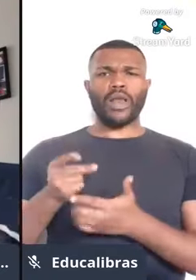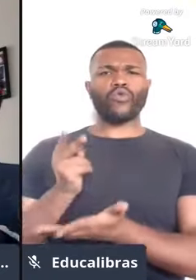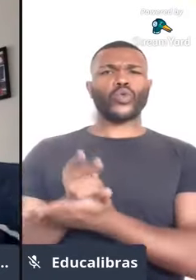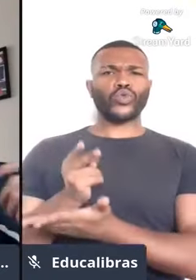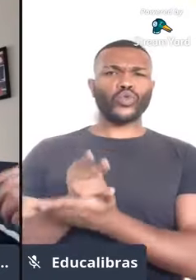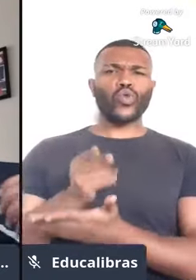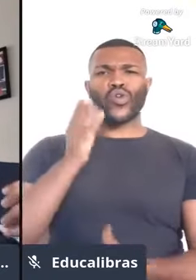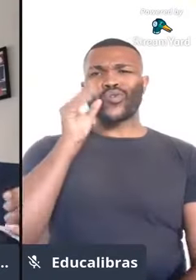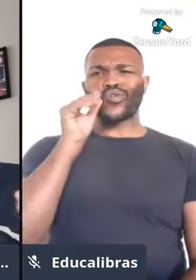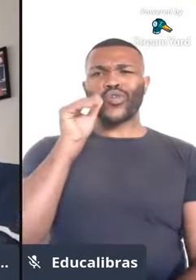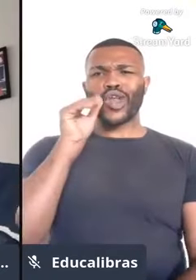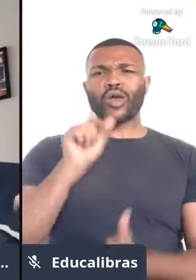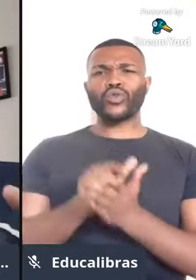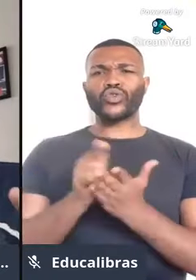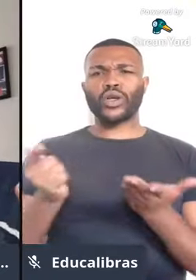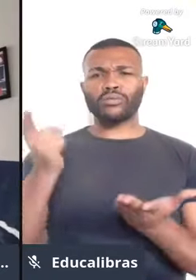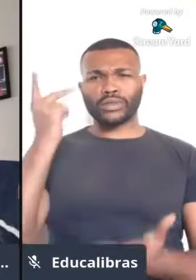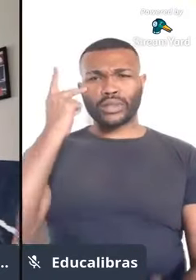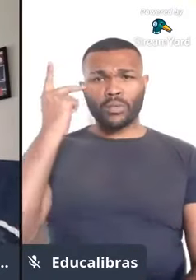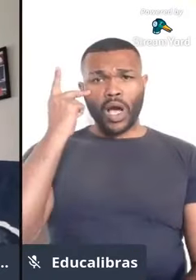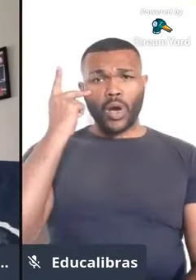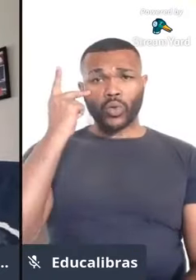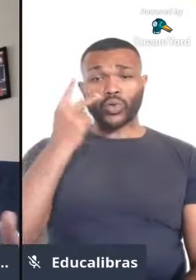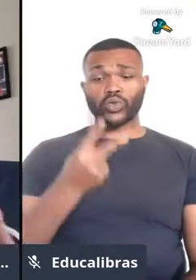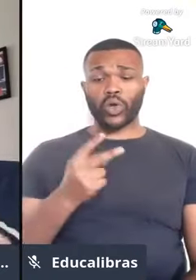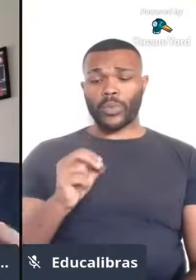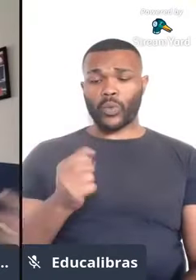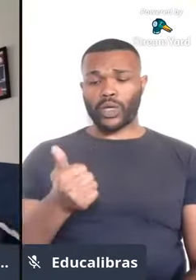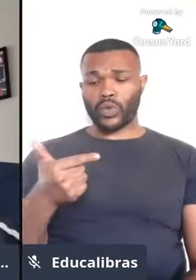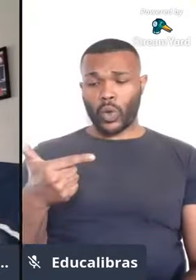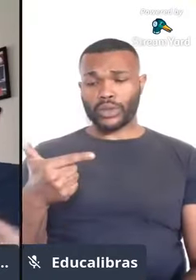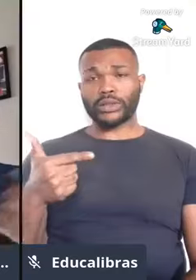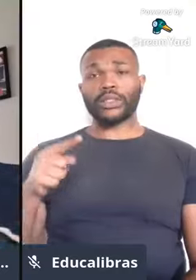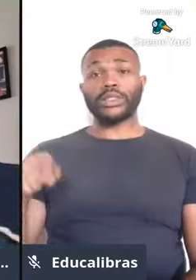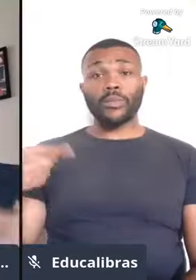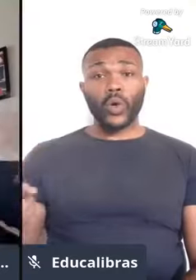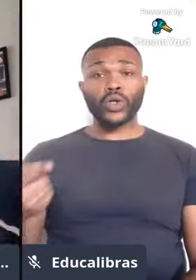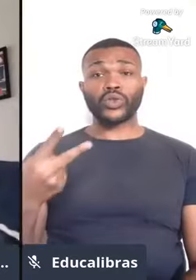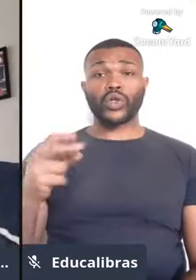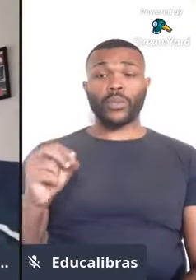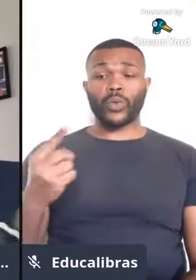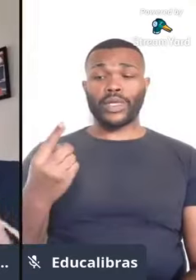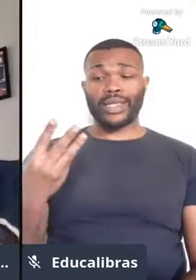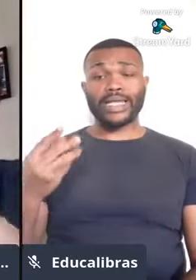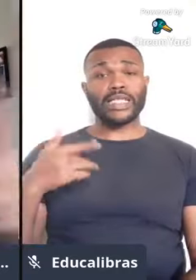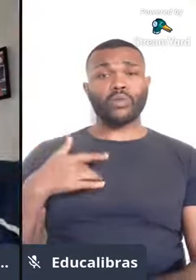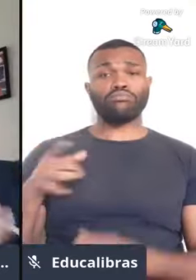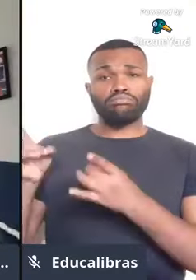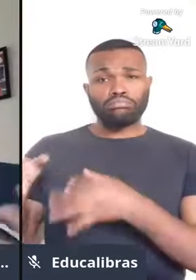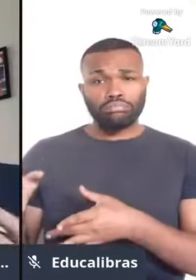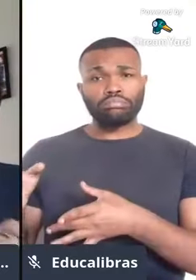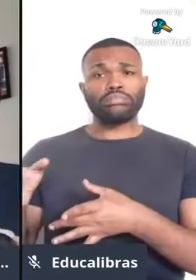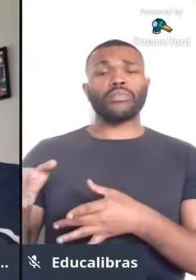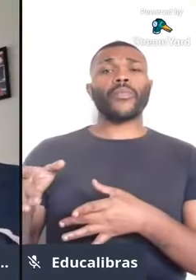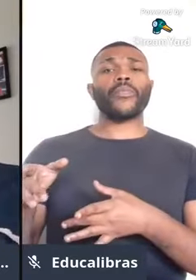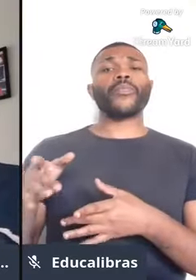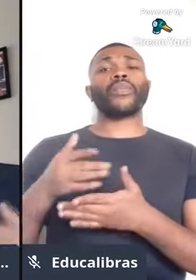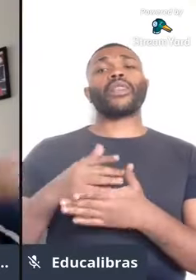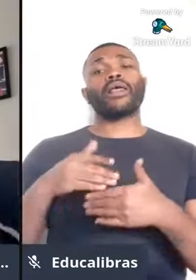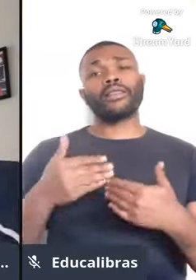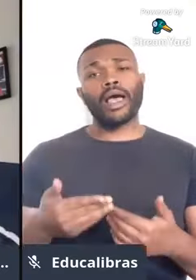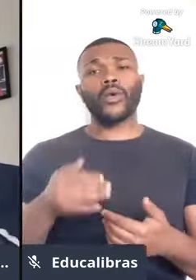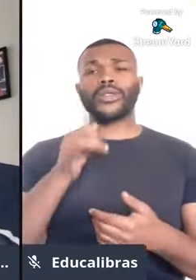Eu saí do Estadão em 2013. A partir de 2013, como eu era funcionário, então eu tinha que dividir